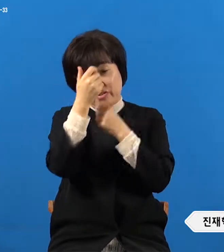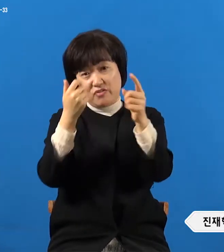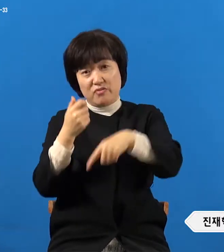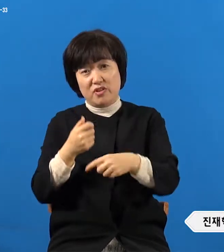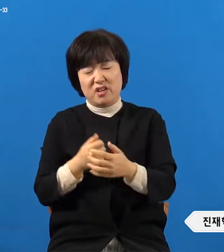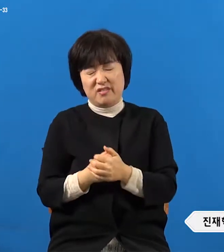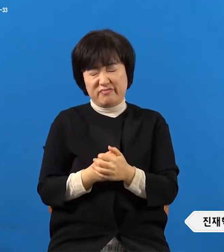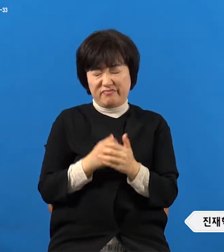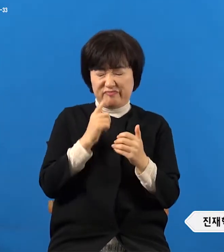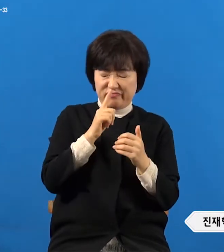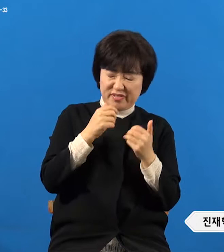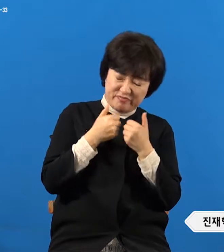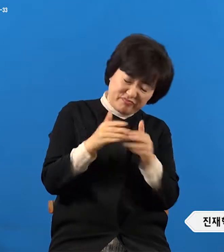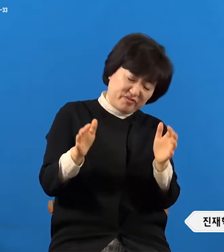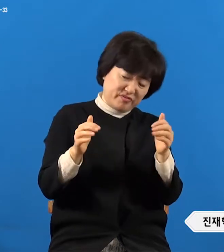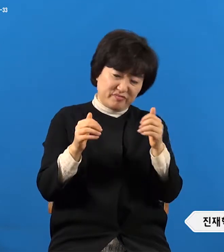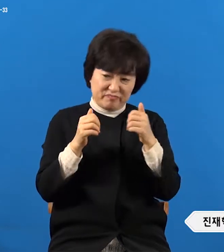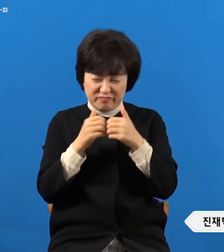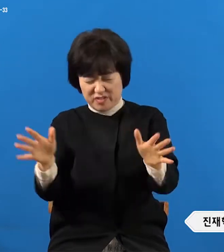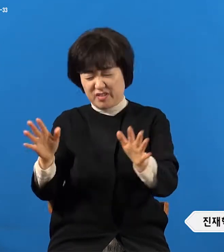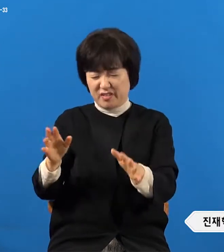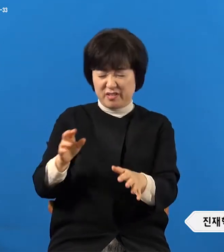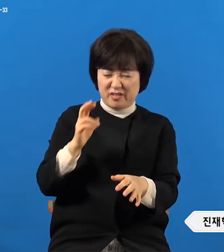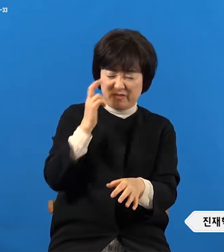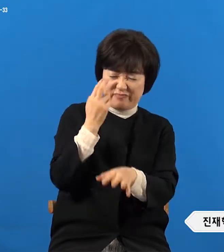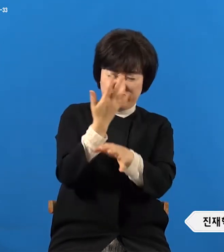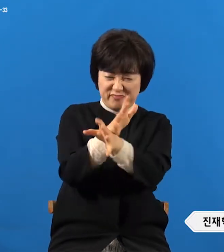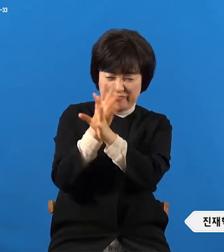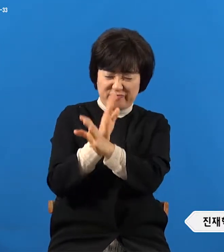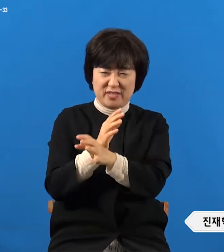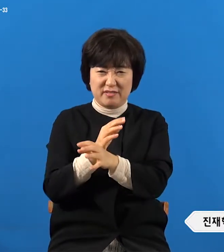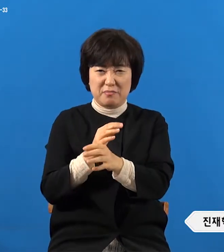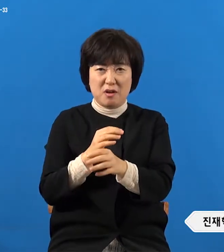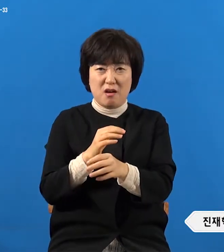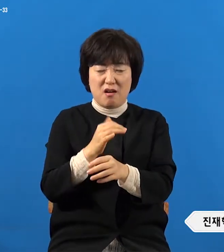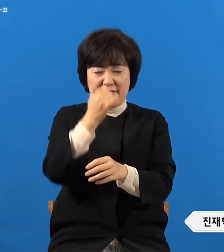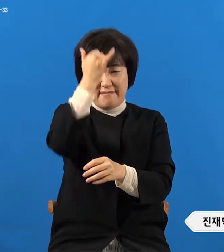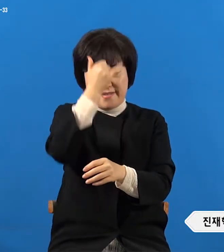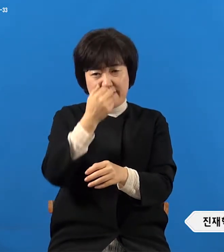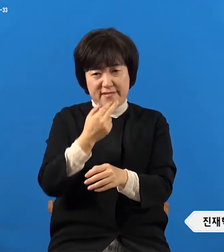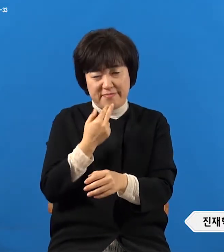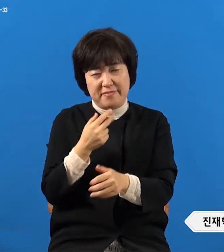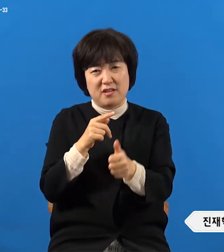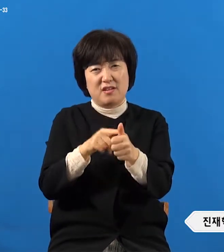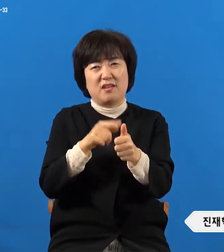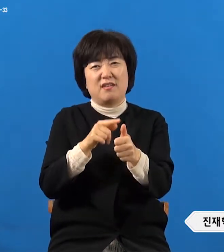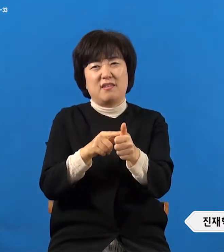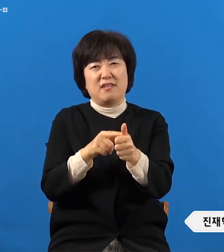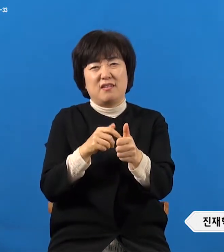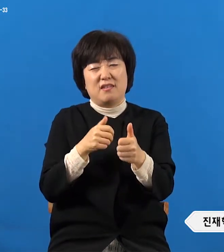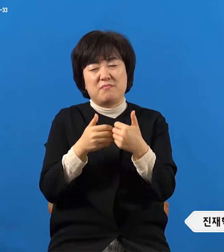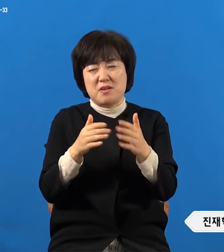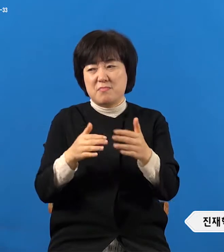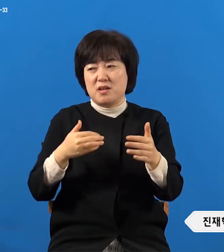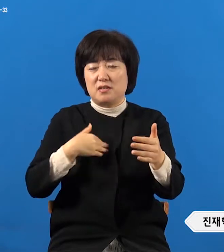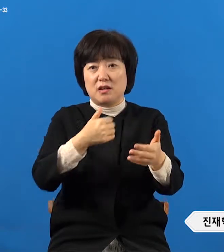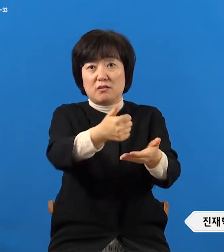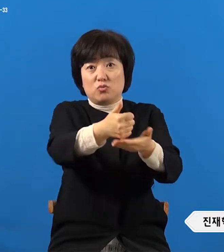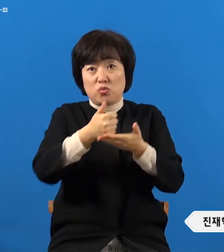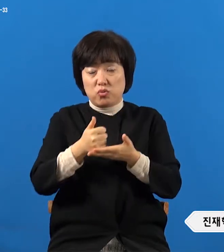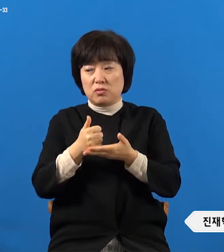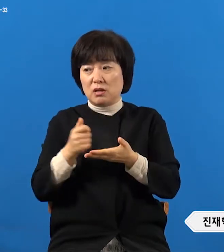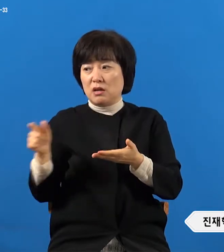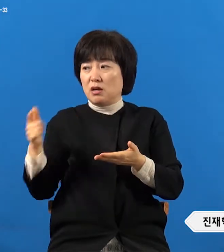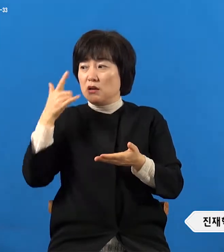시끄러웠습니다. 무례했습니다. 그리고 저속한 농담까지 계속 해대게 됩니다. 자기를 초대한 사람들이